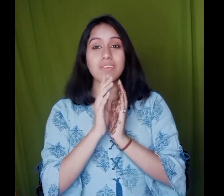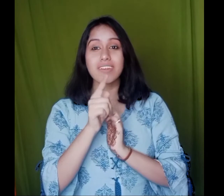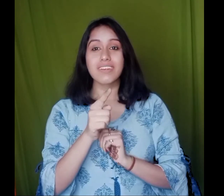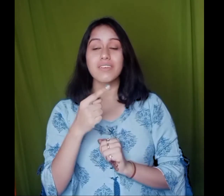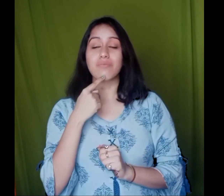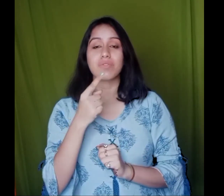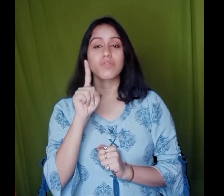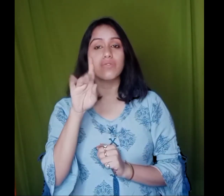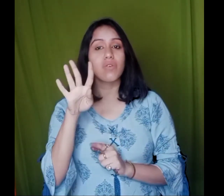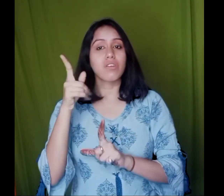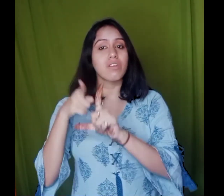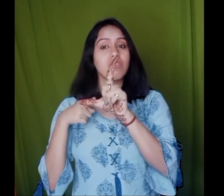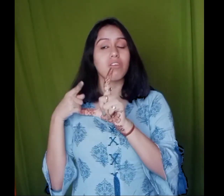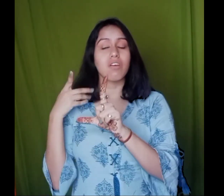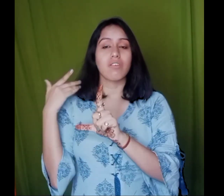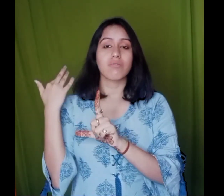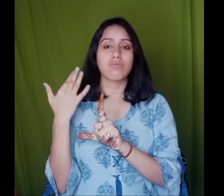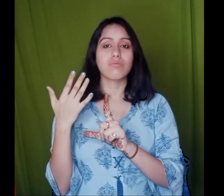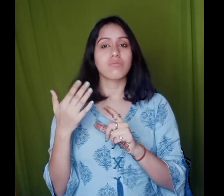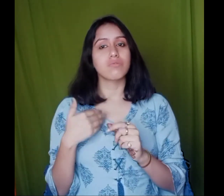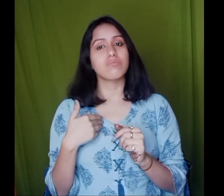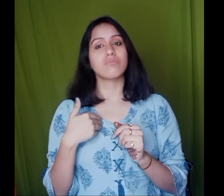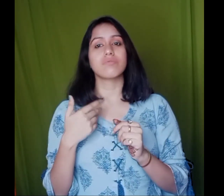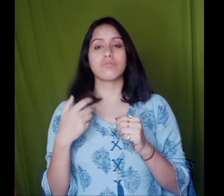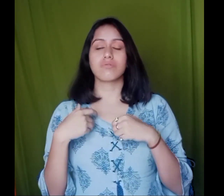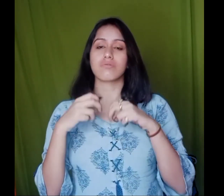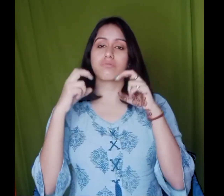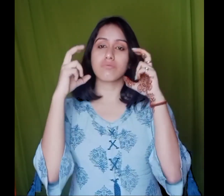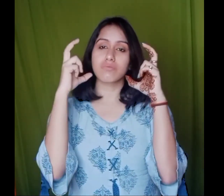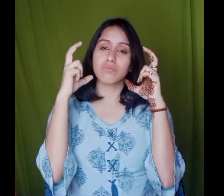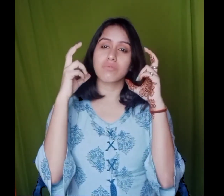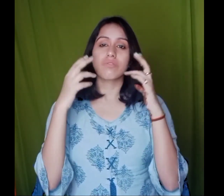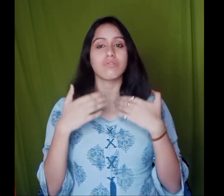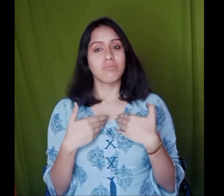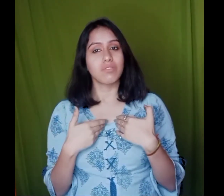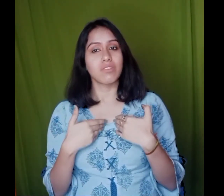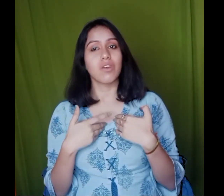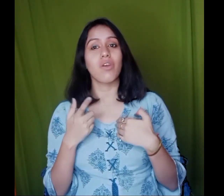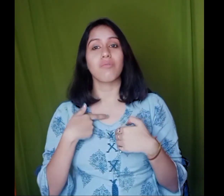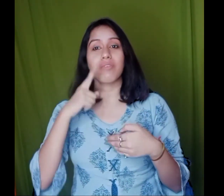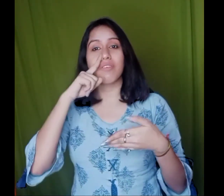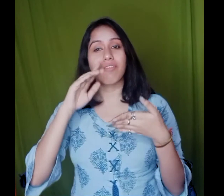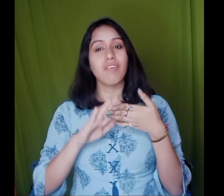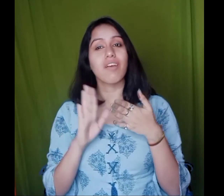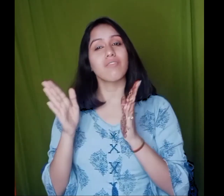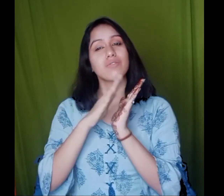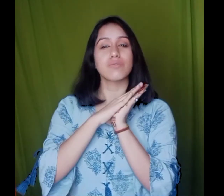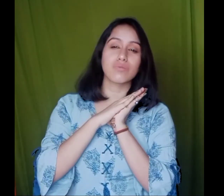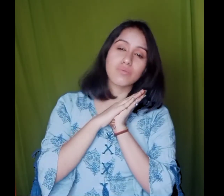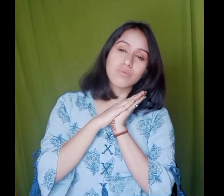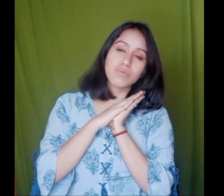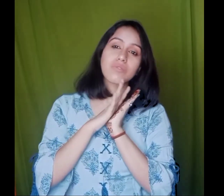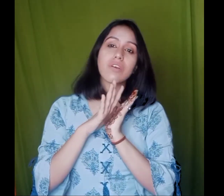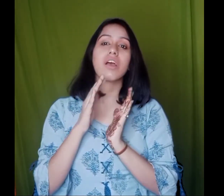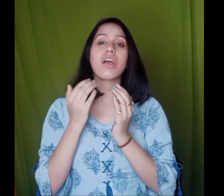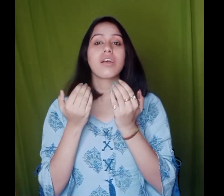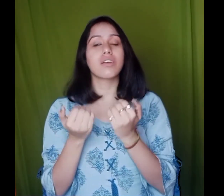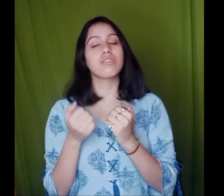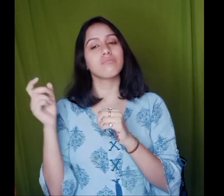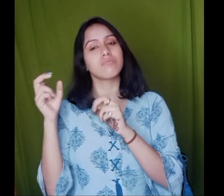हो गई। किसी ने धीरे से पूछ लिया कि क्या बात है, आप हंस क्यों रहे हैं? लक्ष्मण जी कहने लगे कि अब निद्रा देवी से किए गए वचन